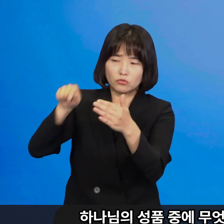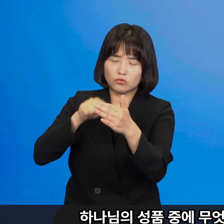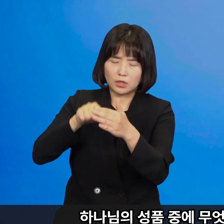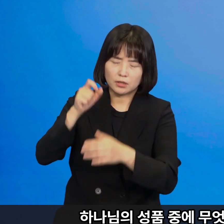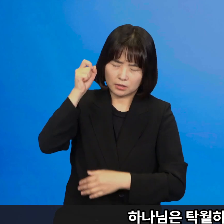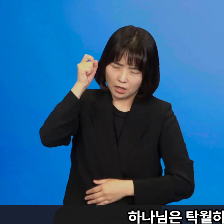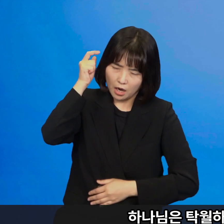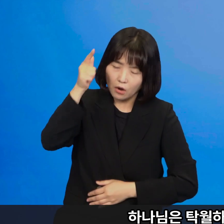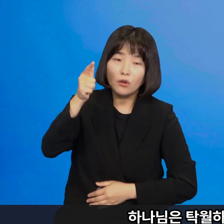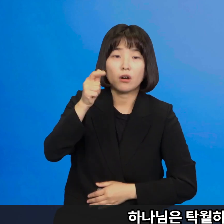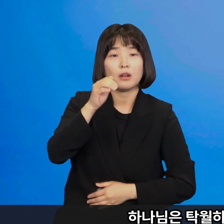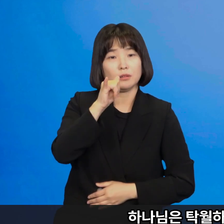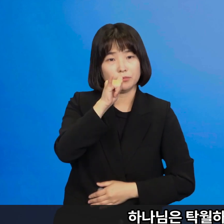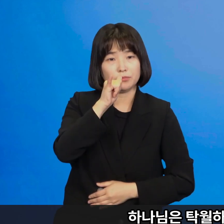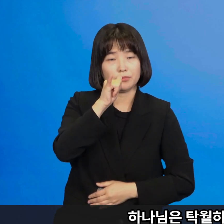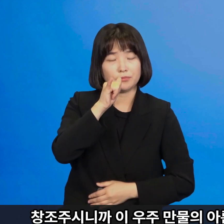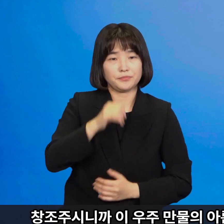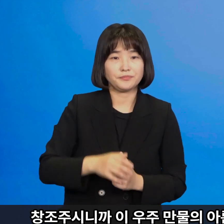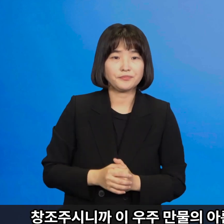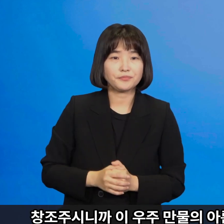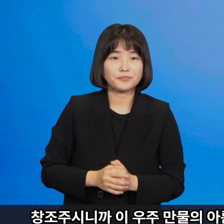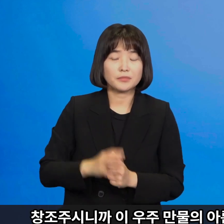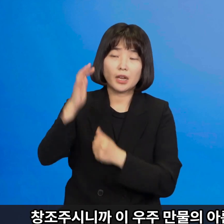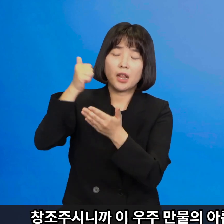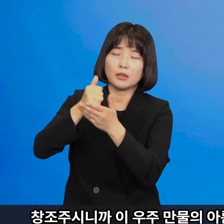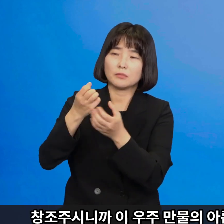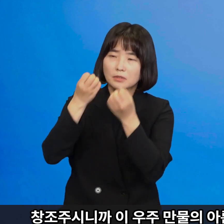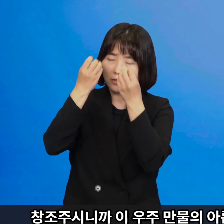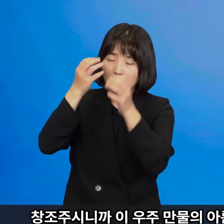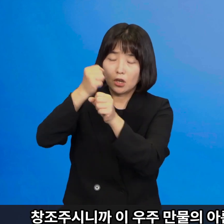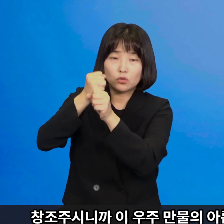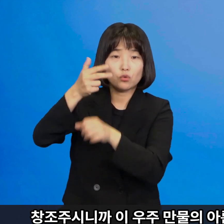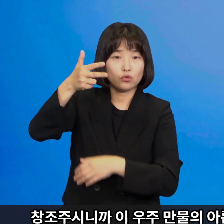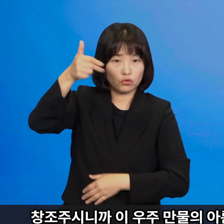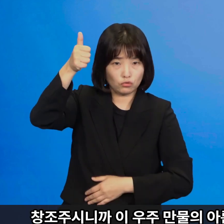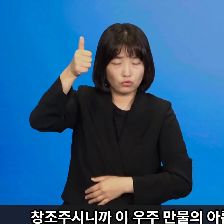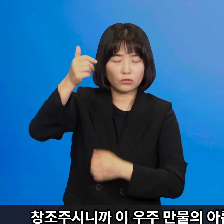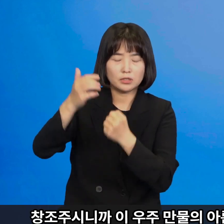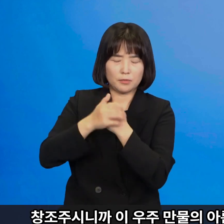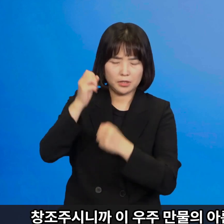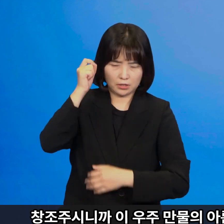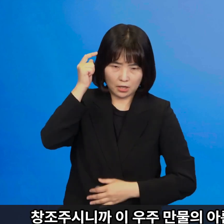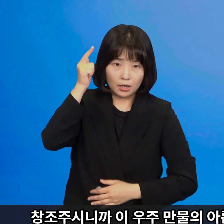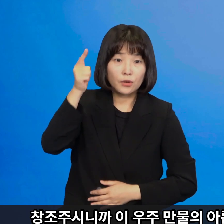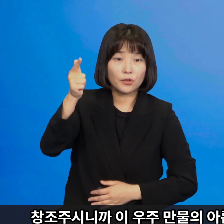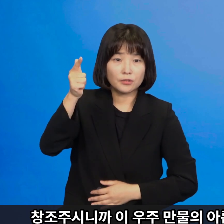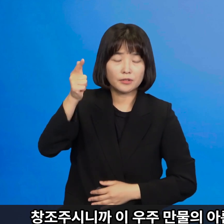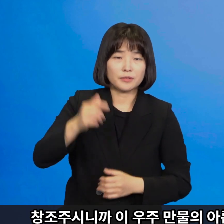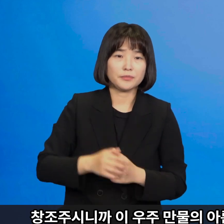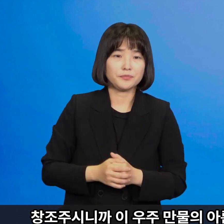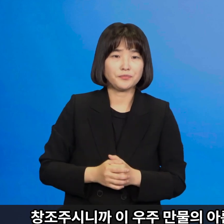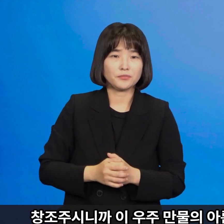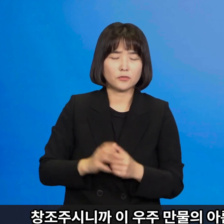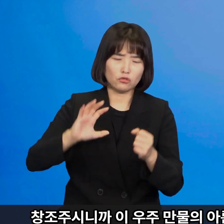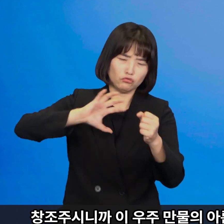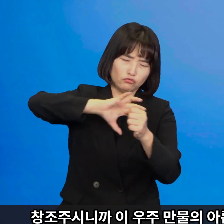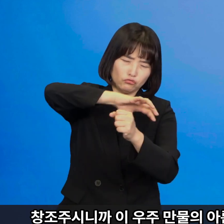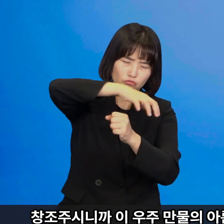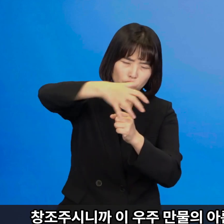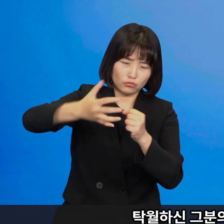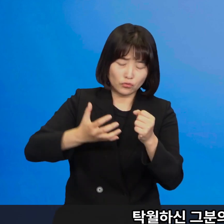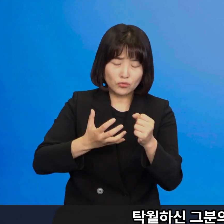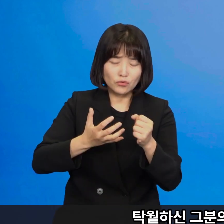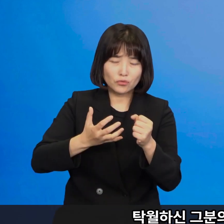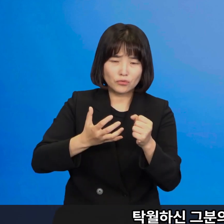있어요. 하나님은 탁월하신 분이 왜요? 창조주시니까. 이 우주 만물의 아름다움은 다 그분의 카피일